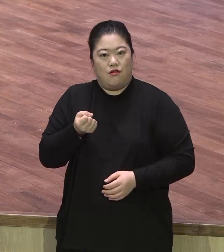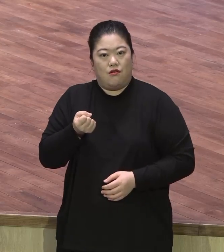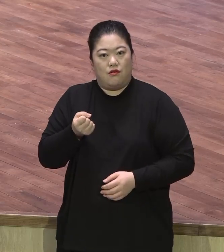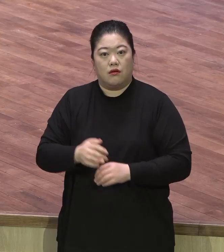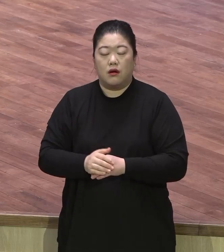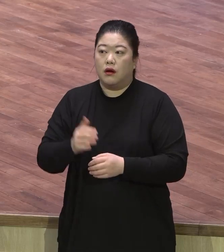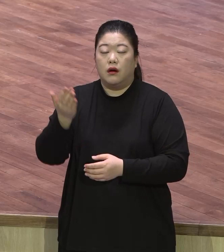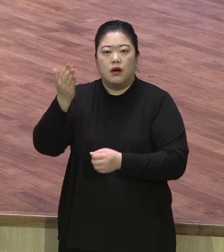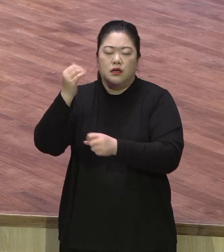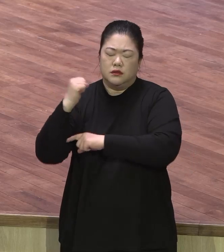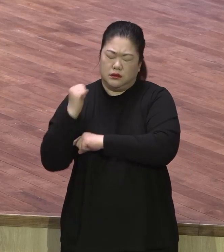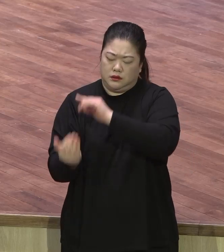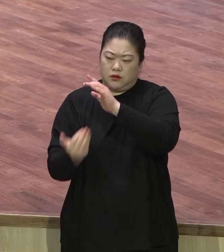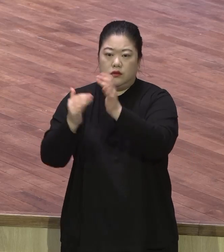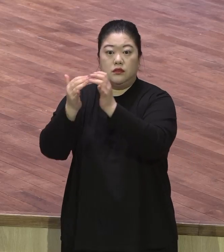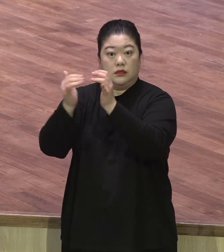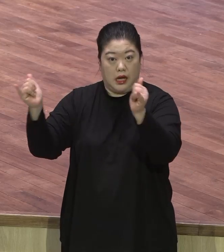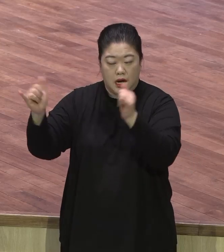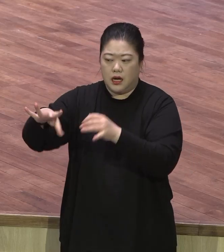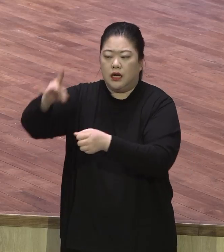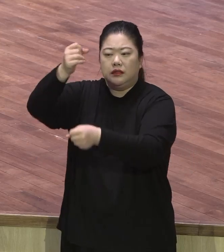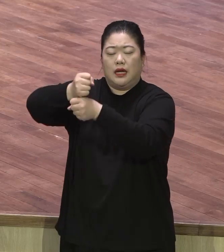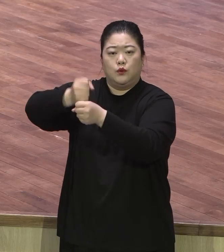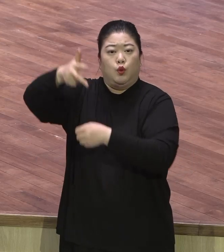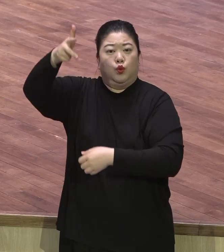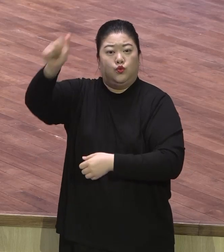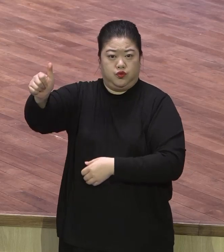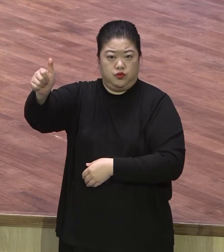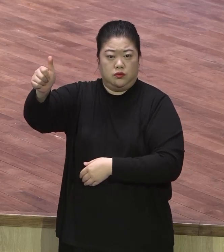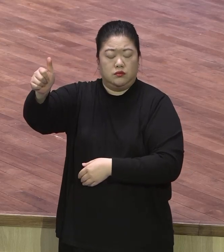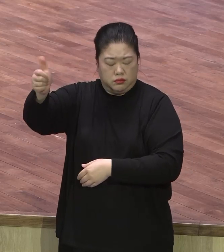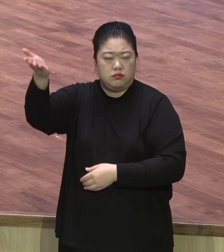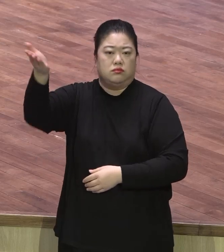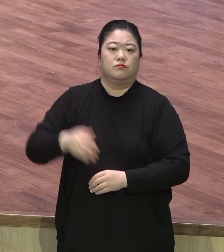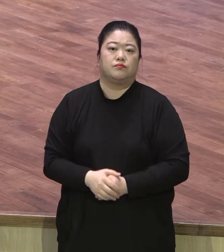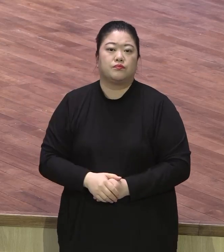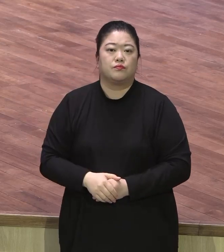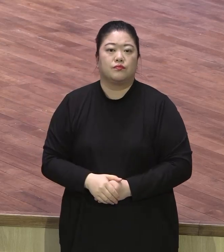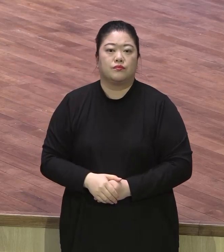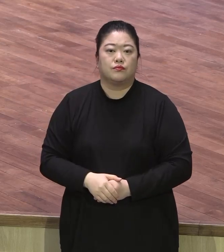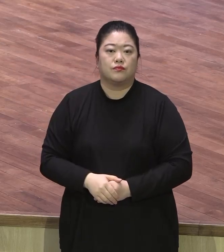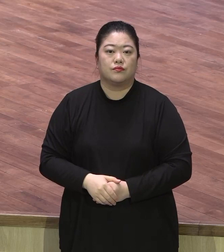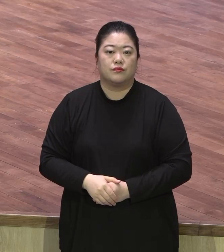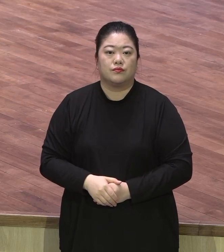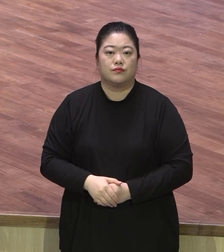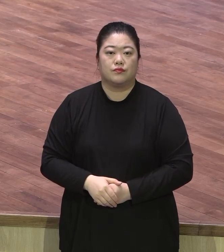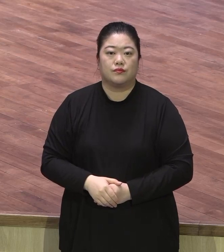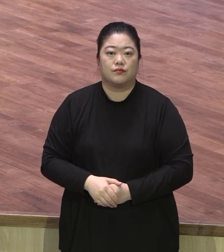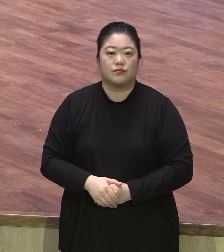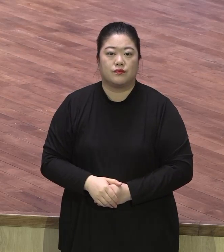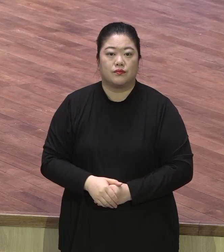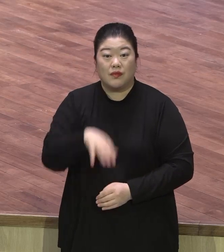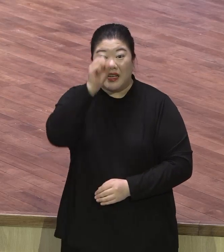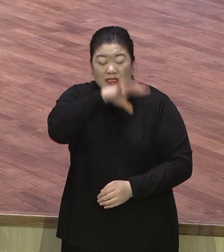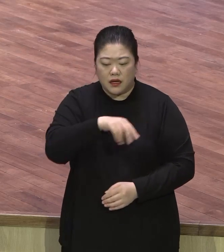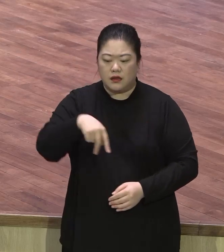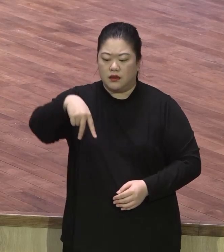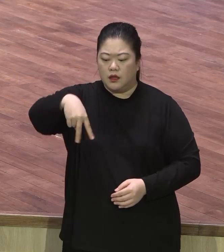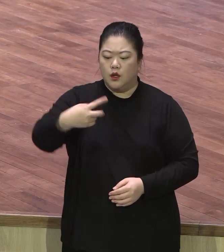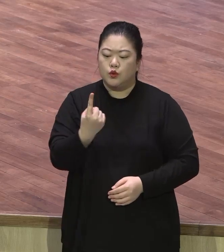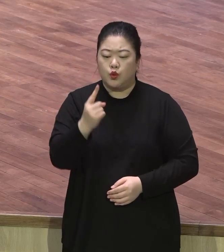창조주의 소유가 되겠다. 우리말로 하면 평범하게 들리지만 원어적으로 표현하면 단순한 소유가